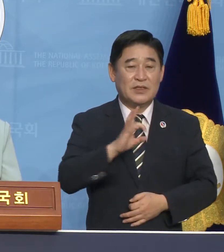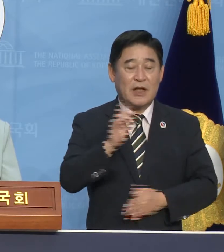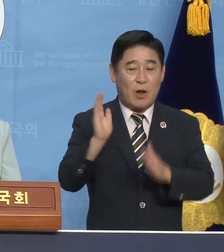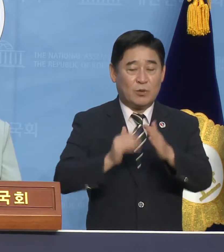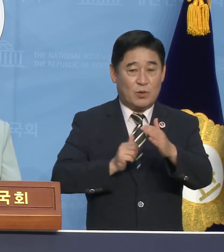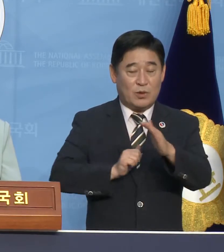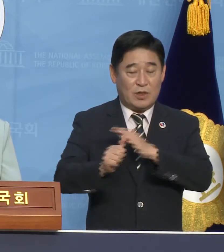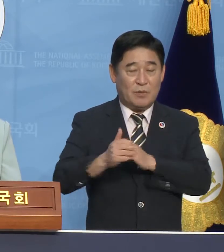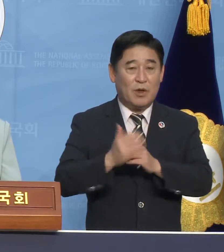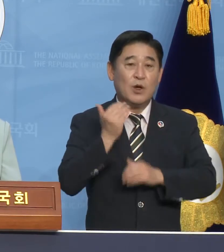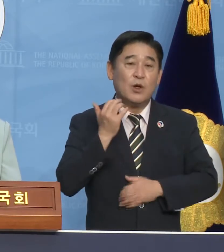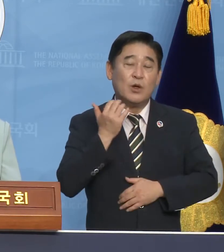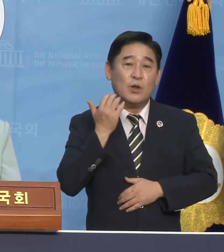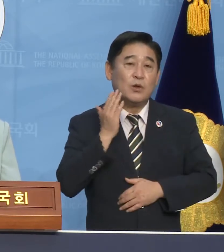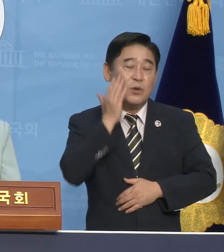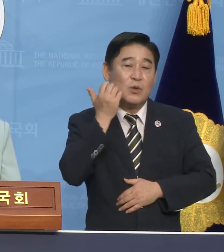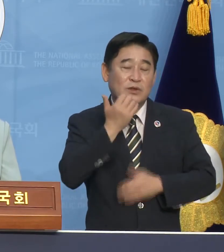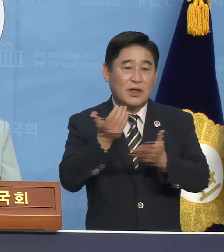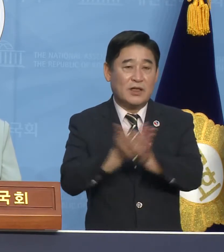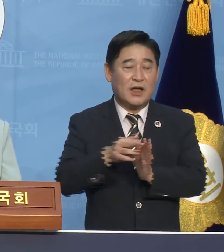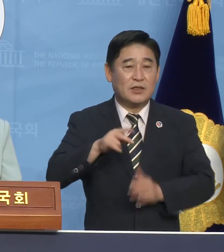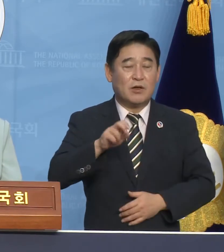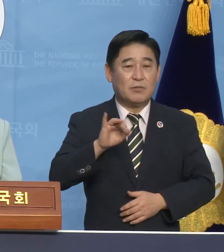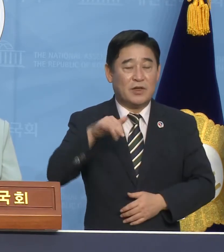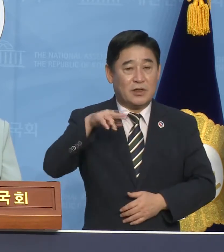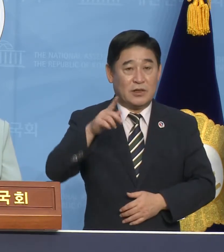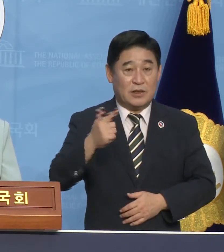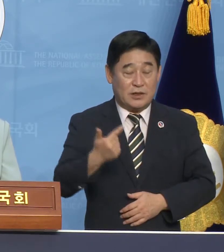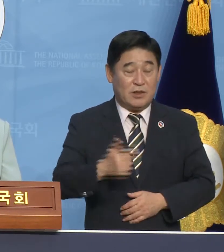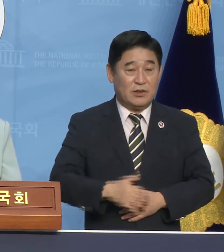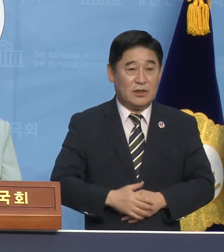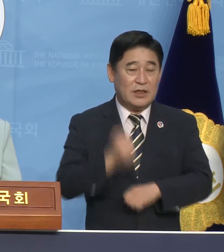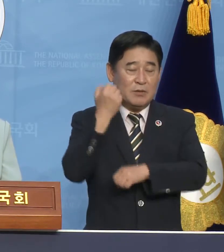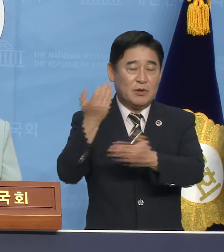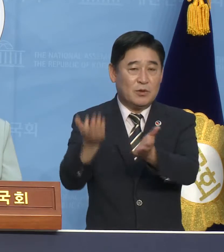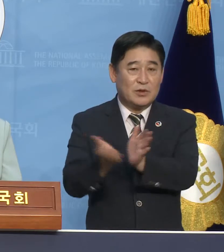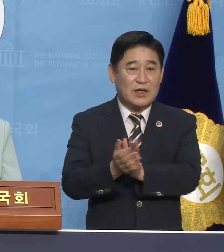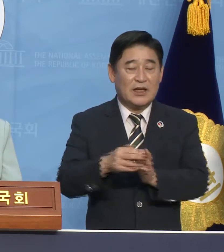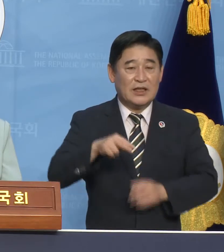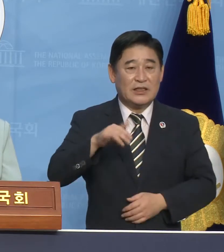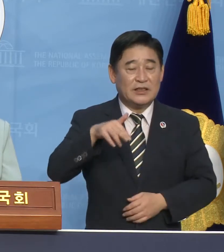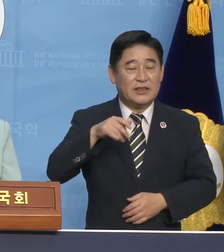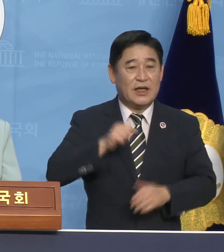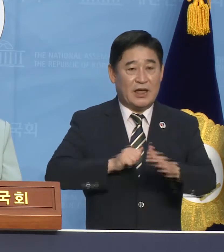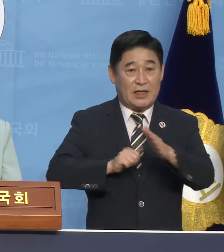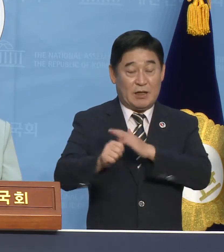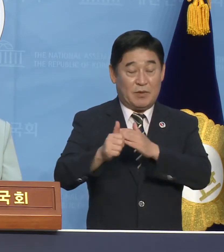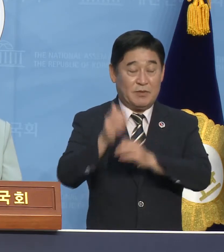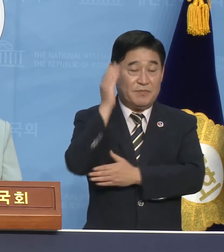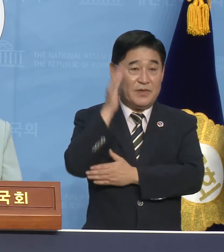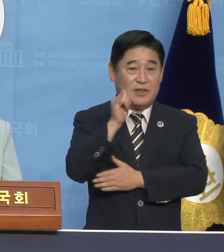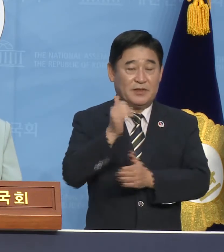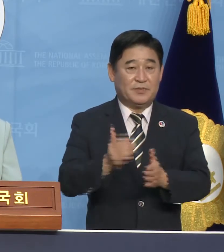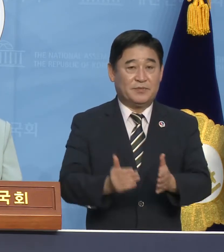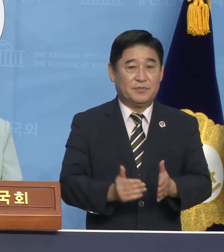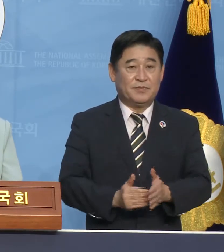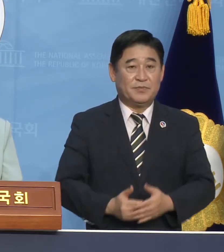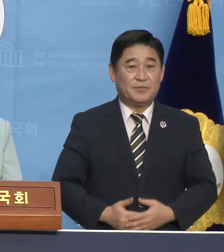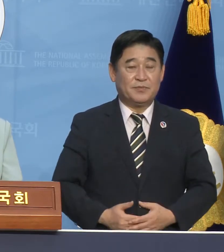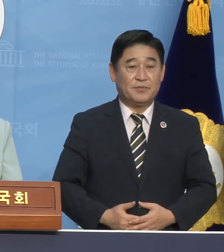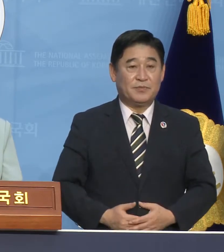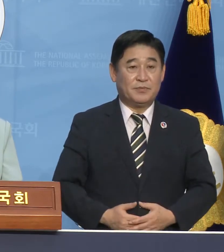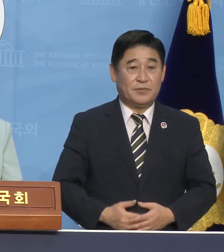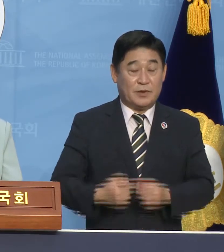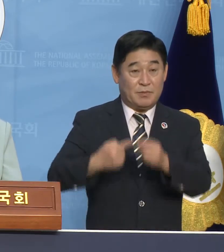그리고 녹색당 성미선 운영위원장님, 그리고 기본소득당 신지혜 상임대표님의 발언을 듣도록 하겠습니다.